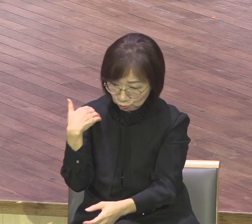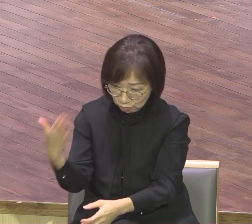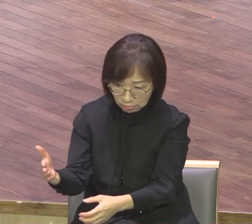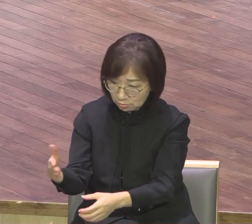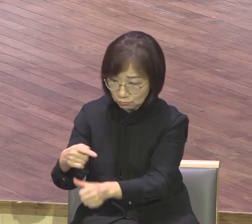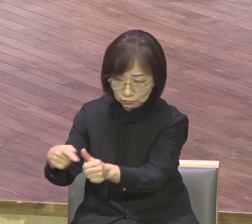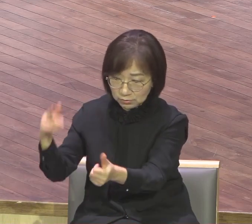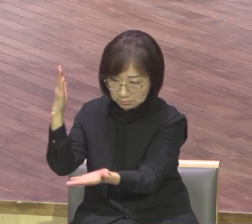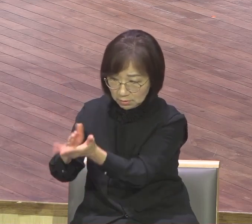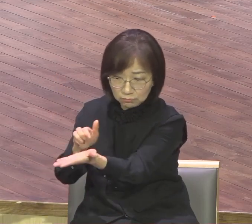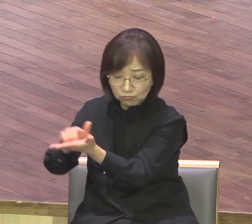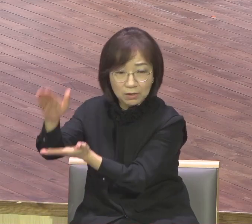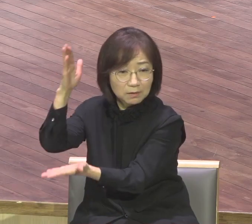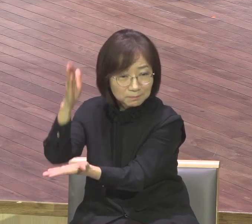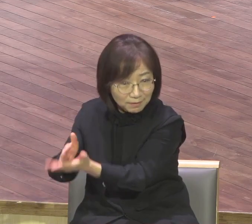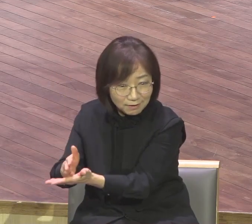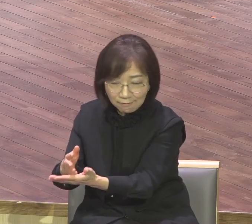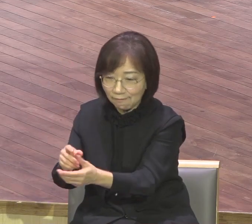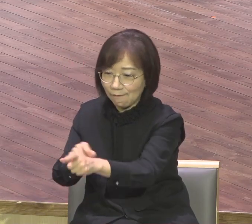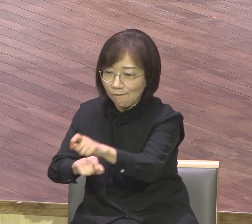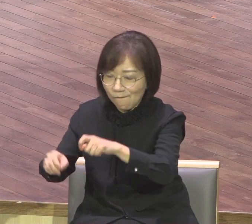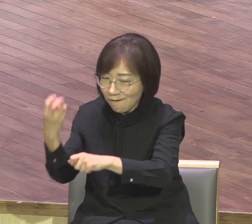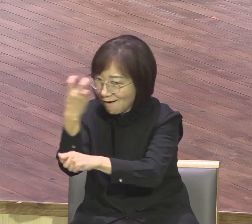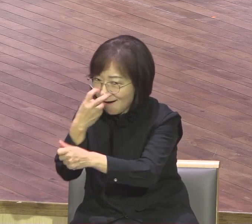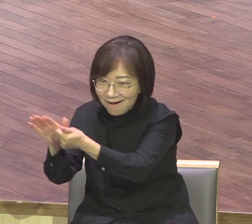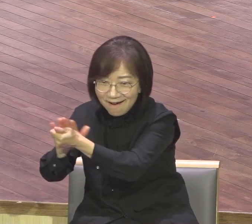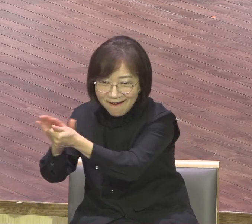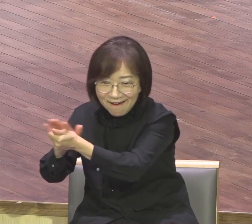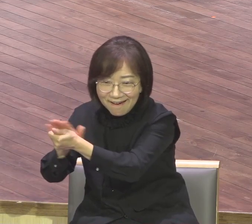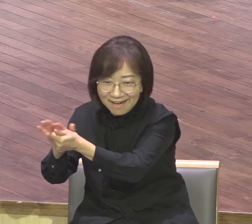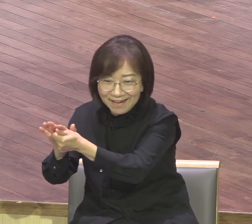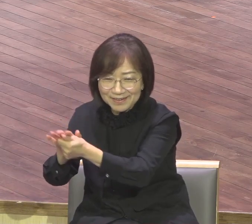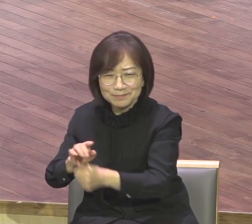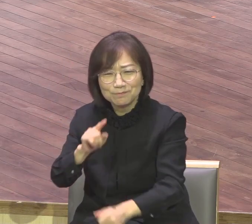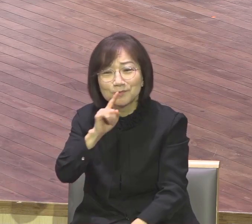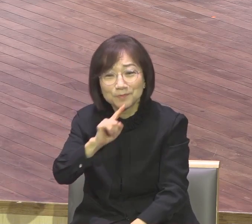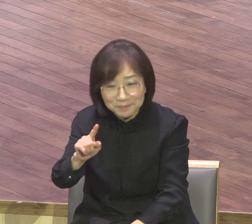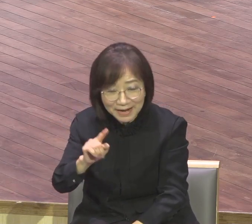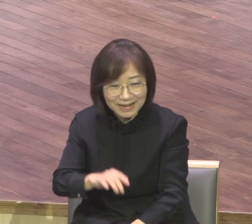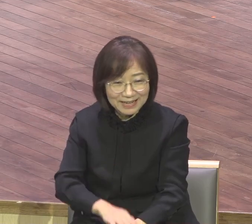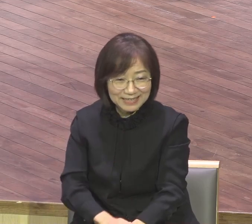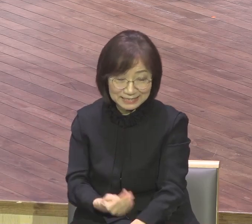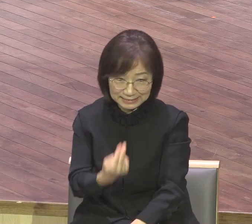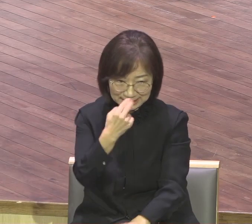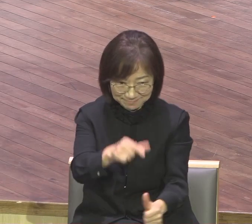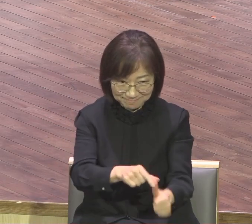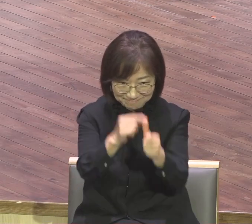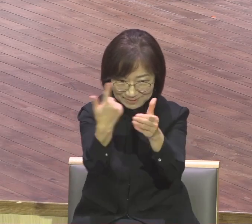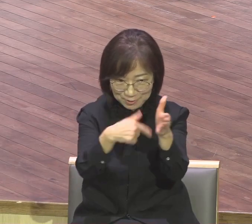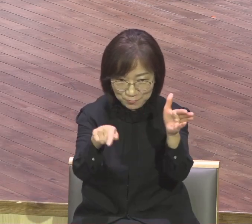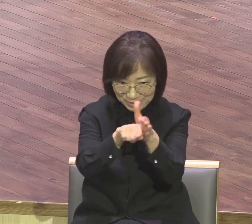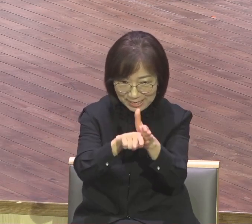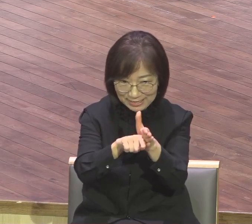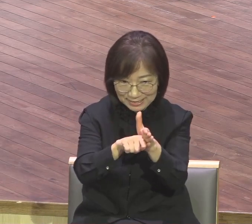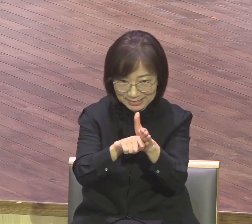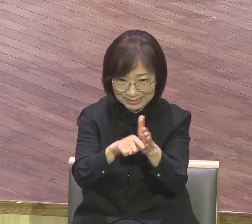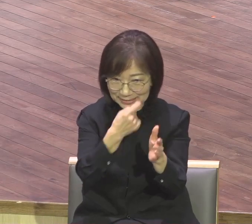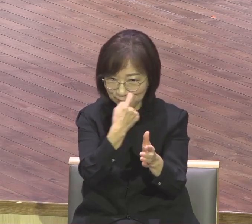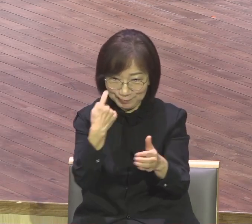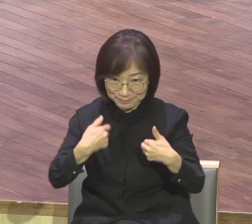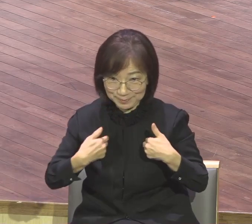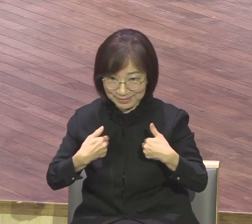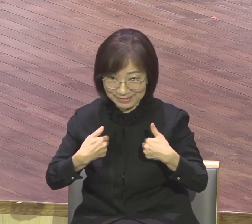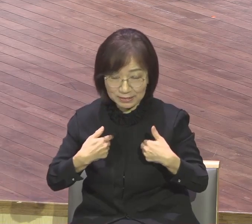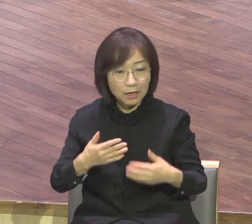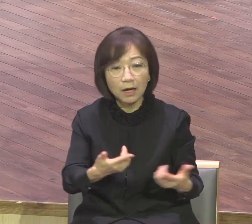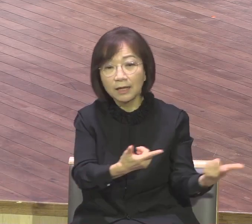생명 살리는 복음적 시각을 가져라. Que tenga la vista de salvar las almas espiritualmente. 자, 우리 성도들 한번 따라하세요.